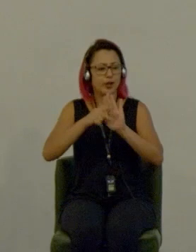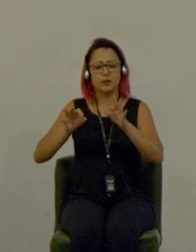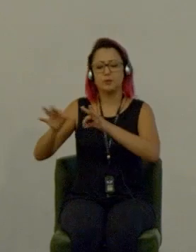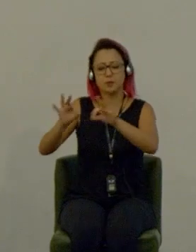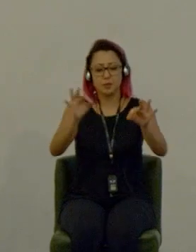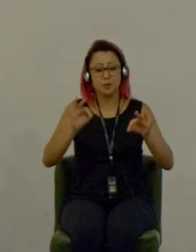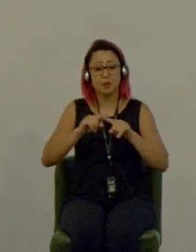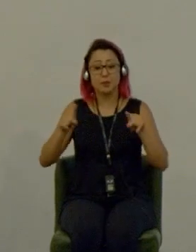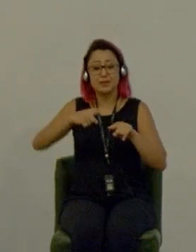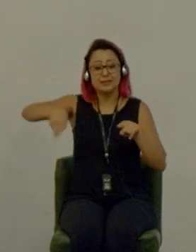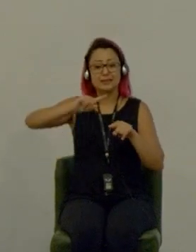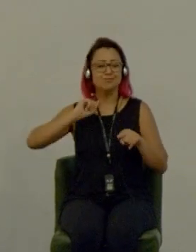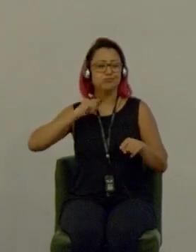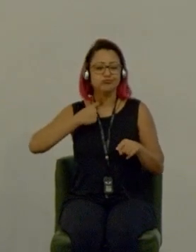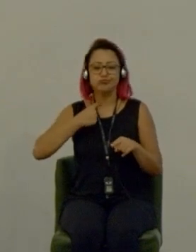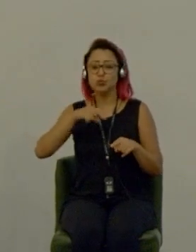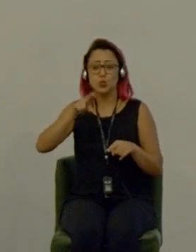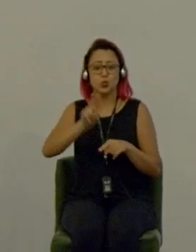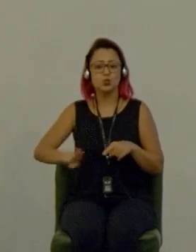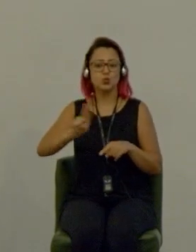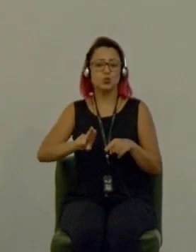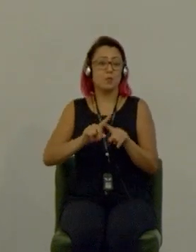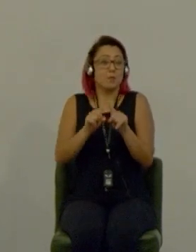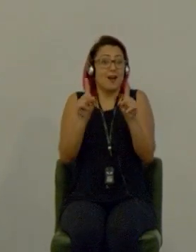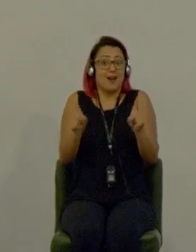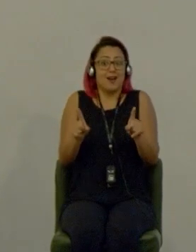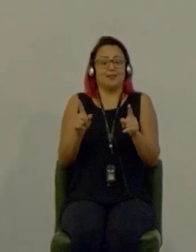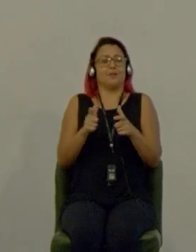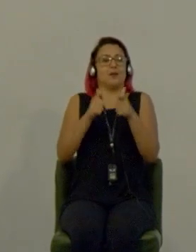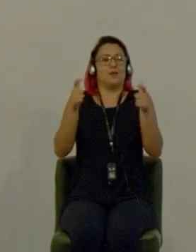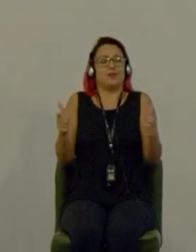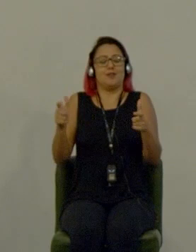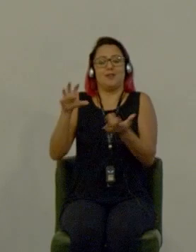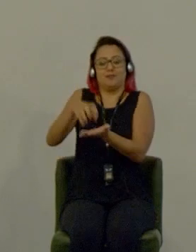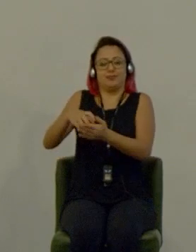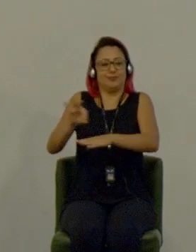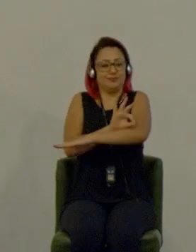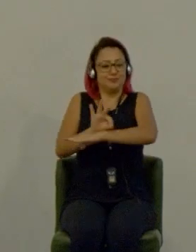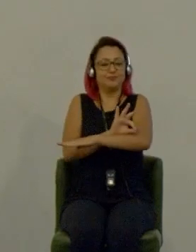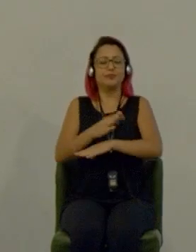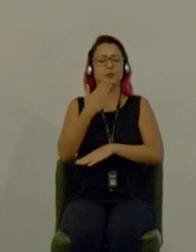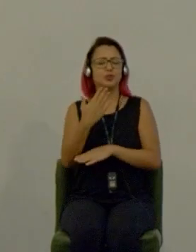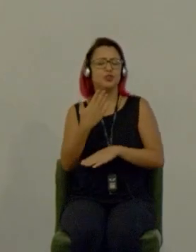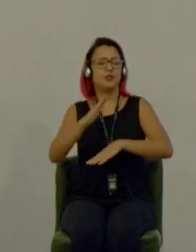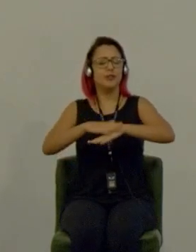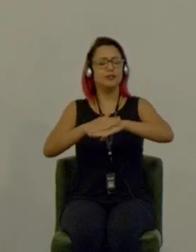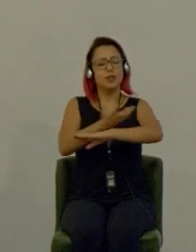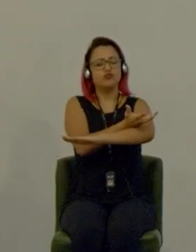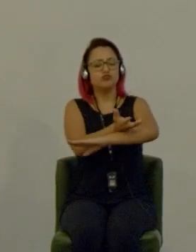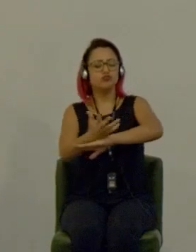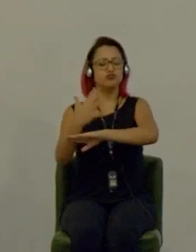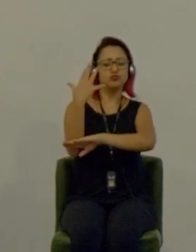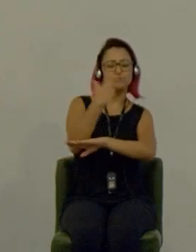ça que leur demandaient leurs agences d'architecture. Les agences d'architecture leur demandaient de faire des beaux dessins très propres de nouveaux bâtiments.